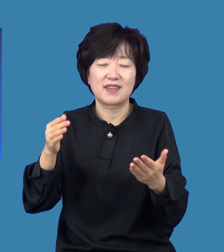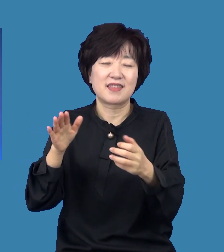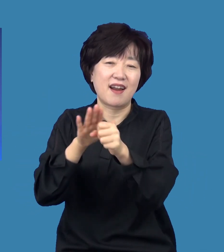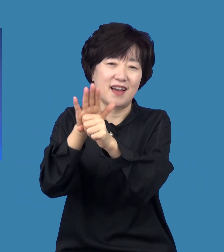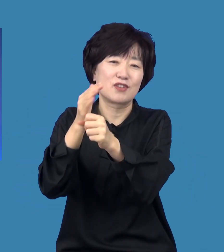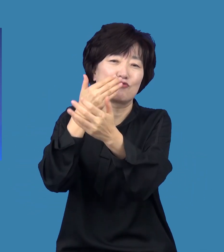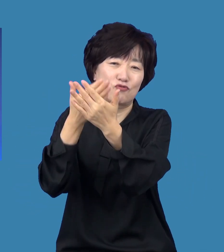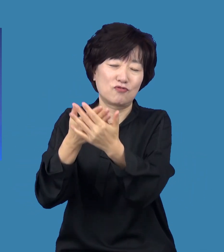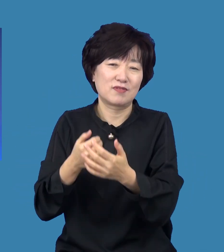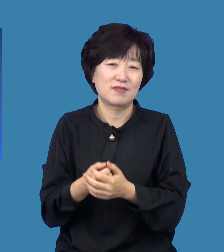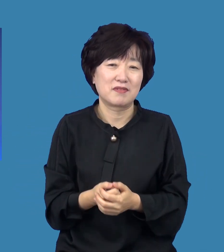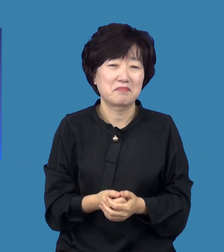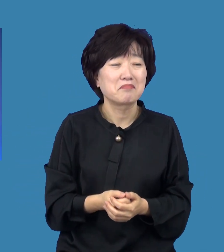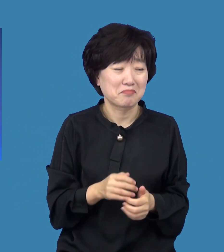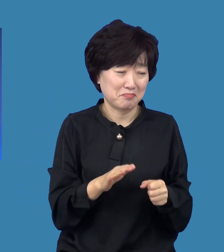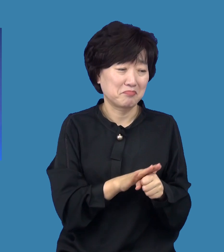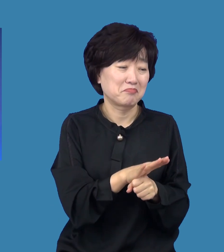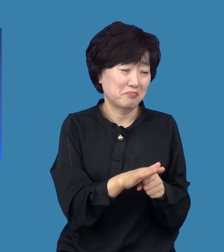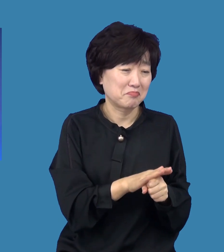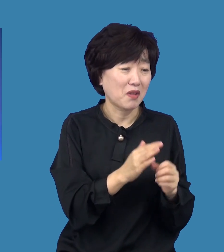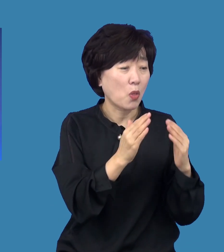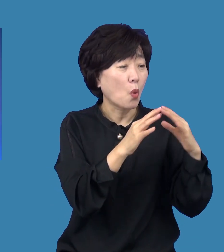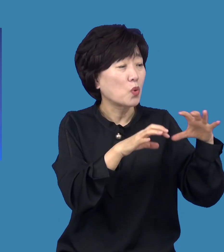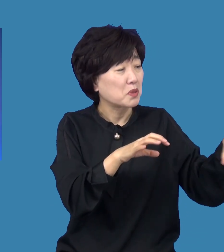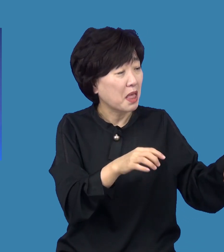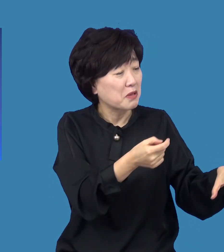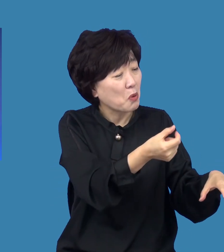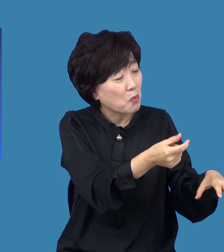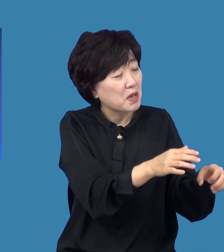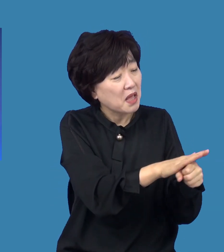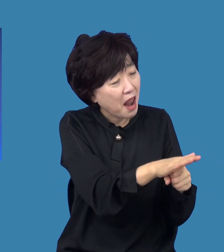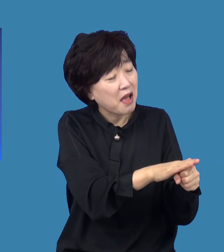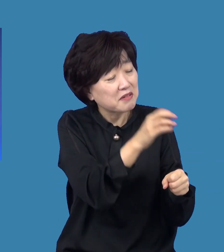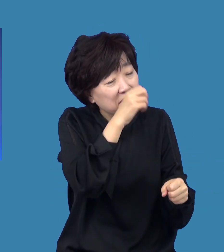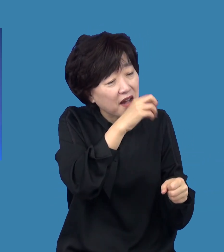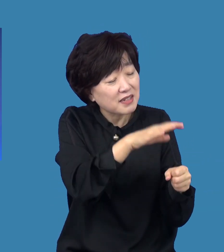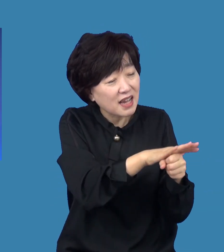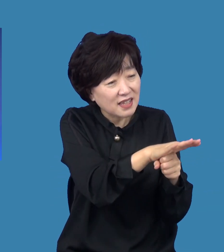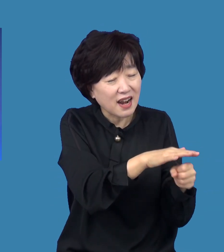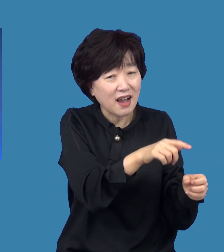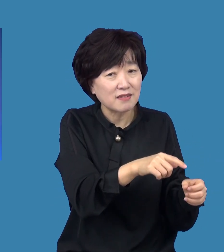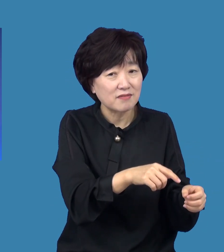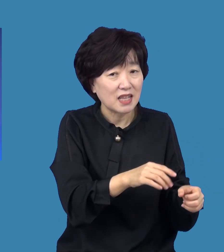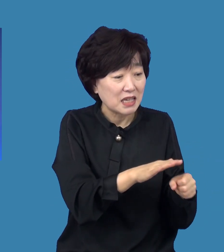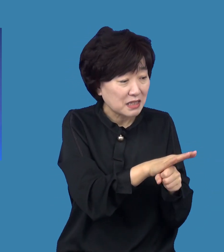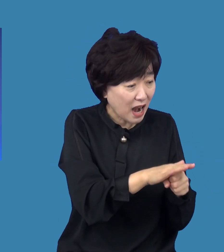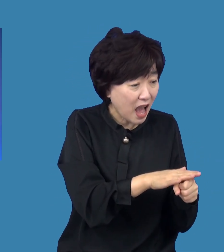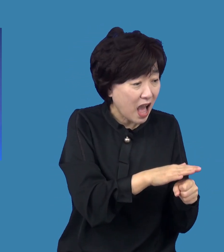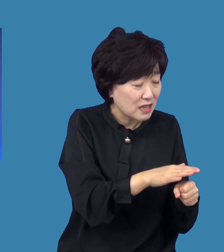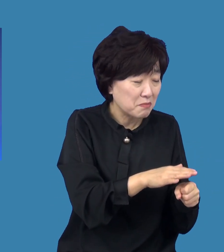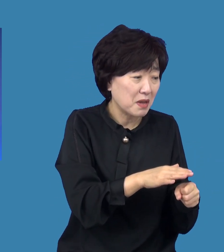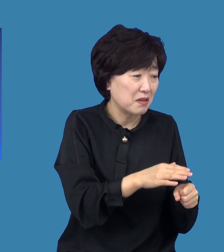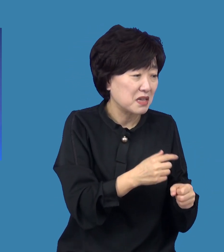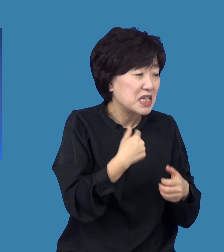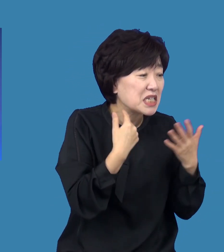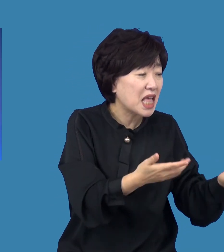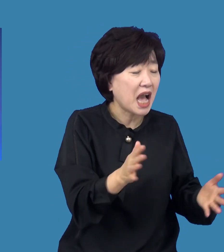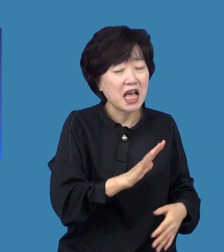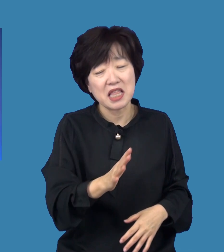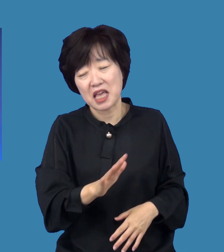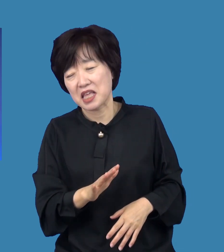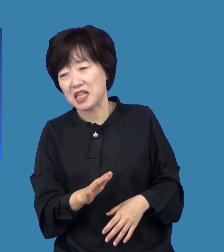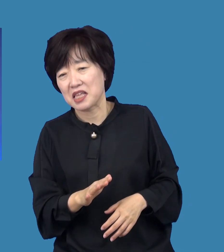사랑이지만 그냥 동네 조그만 사랑은 뭐 사랑은 하긴 했는데 뭐